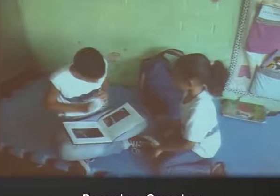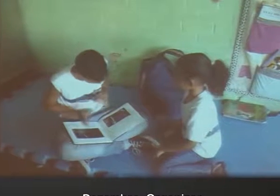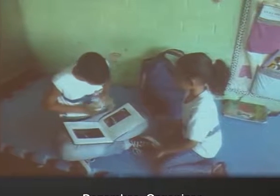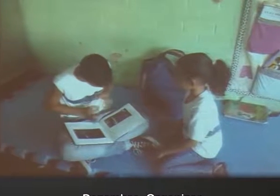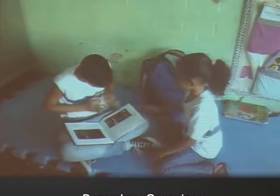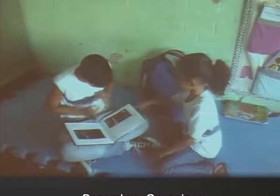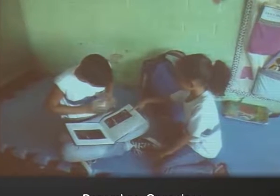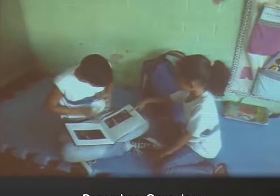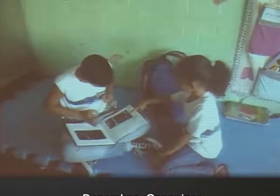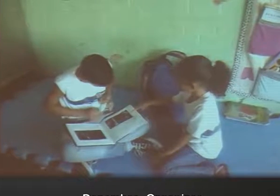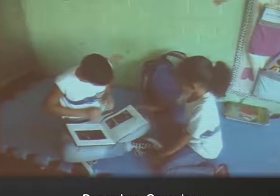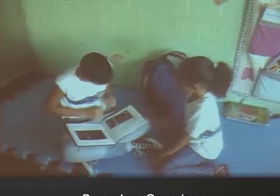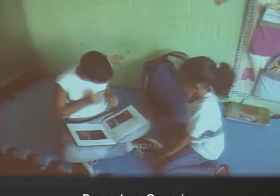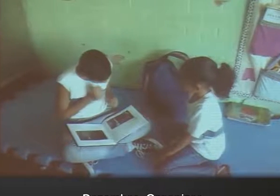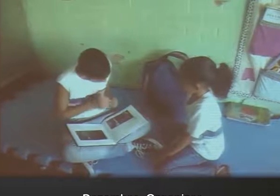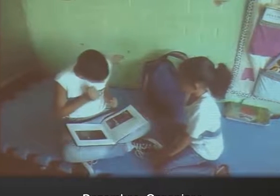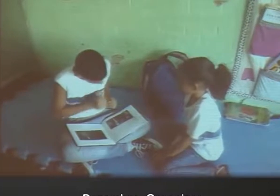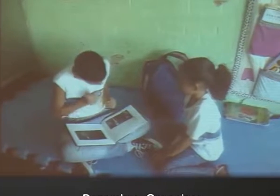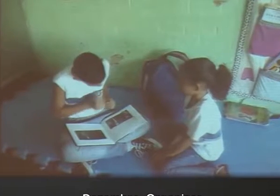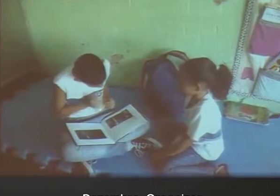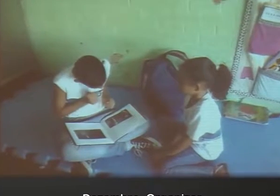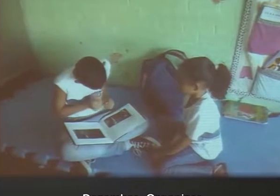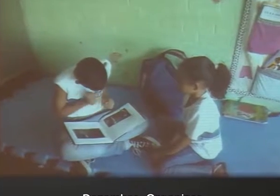Dezembro, organizar. E esse aqui?